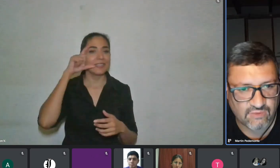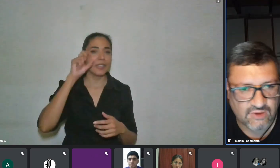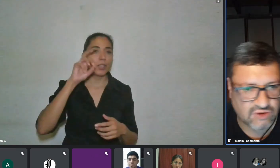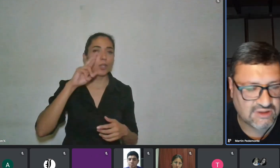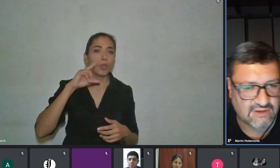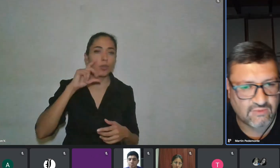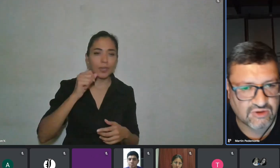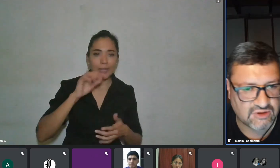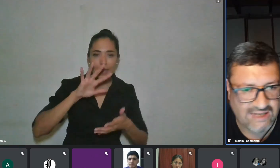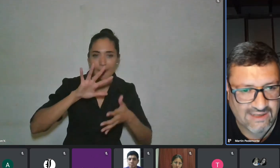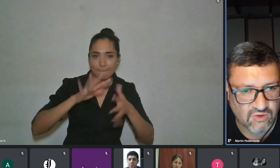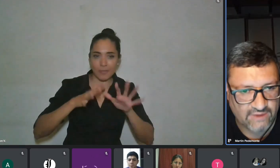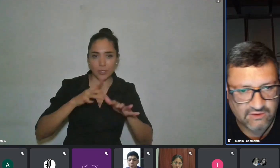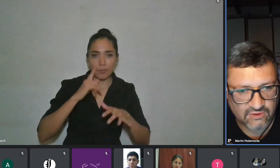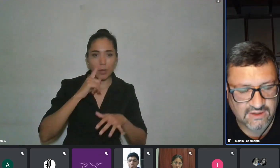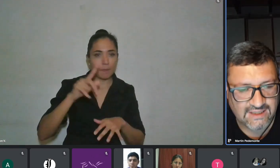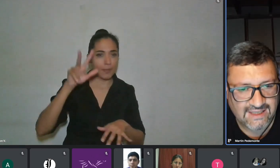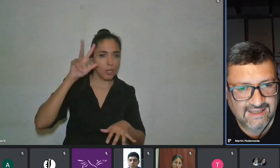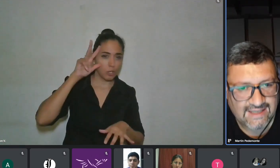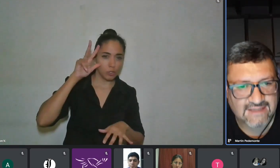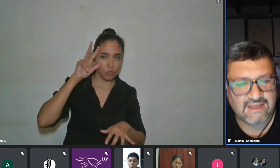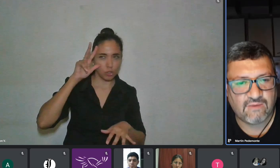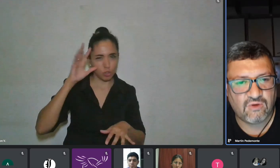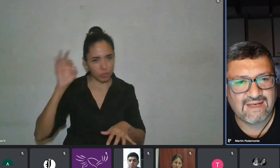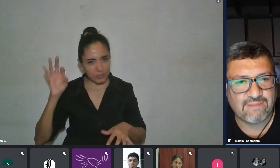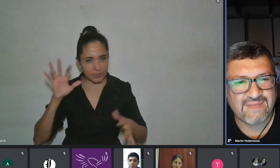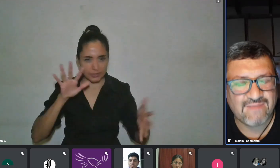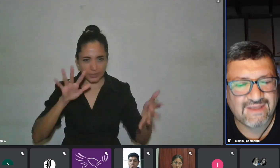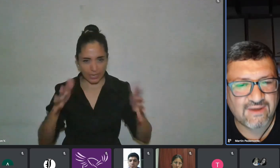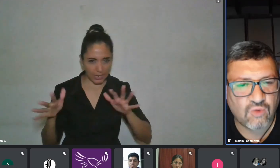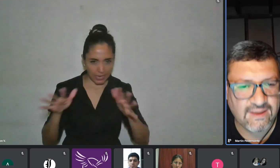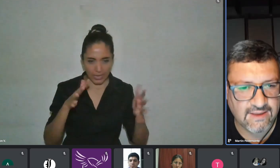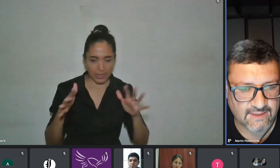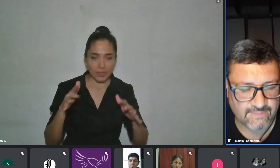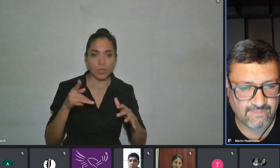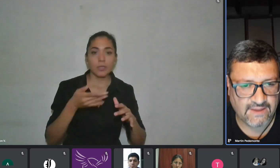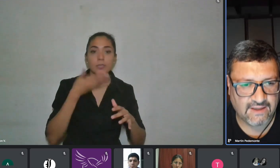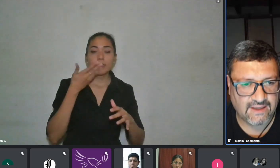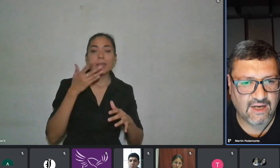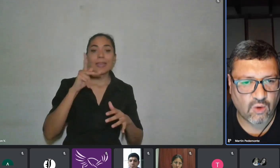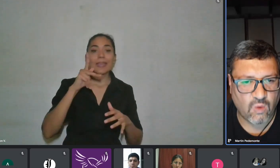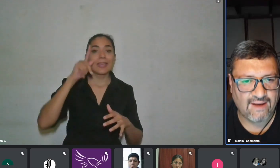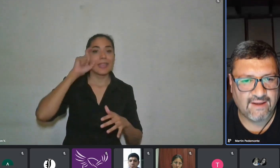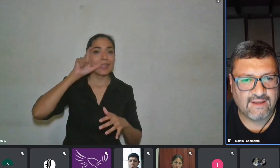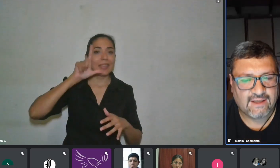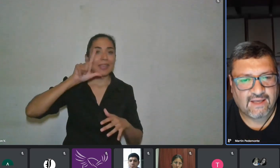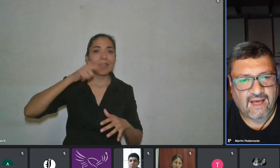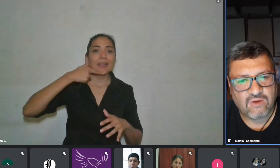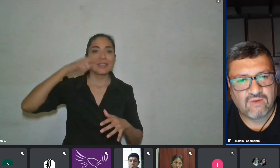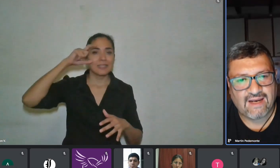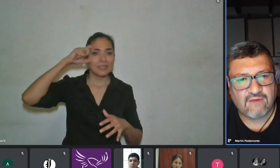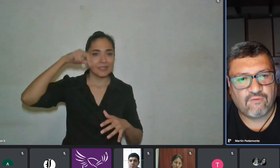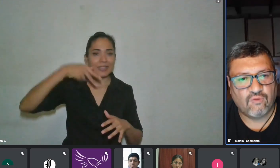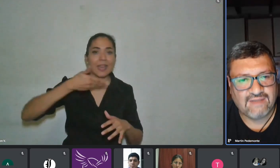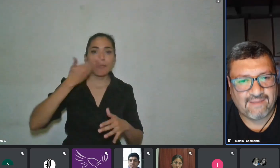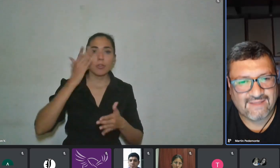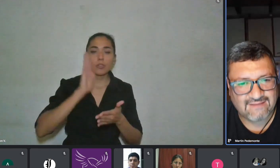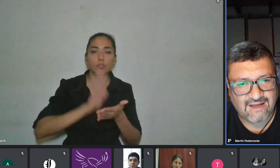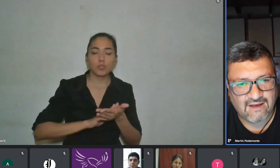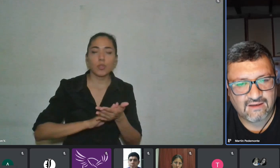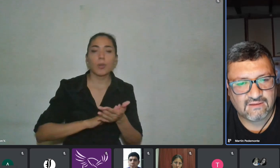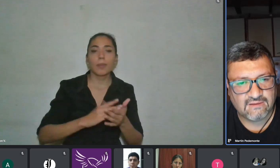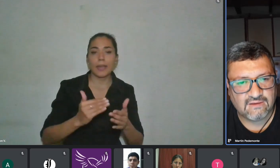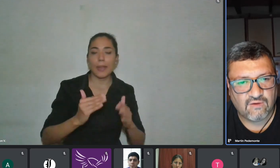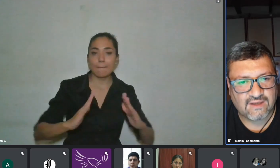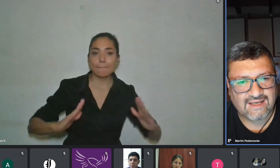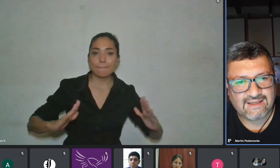los años 1800, 1800 y algo, cuando Kelsen habló de la pirámide jurídica, en la cual había una ley